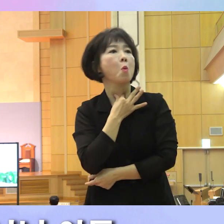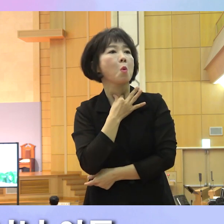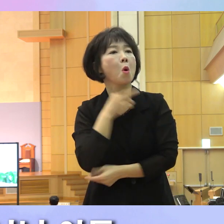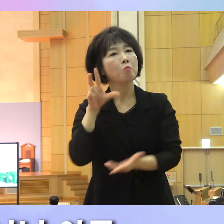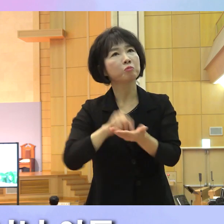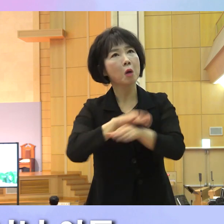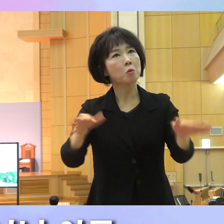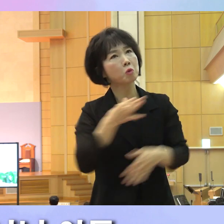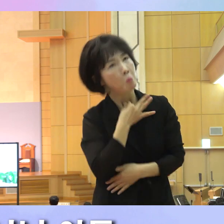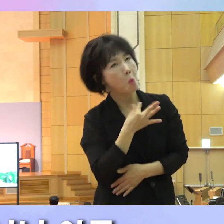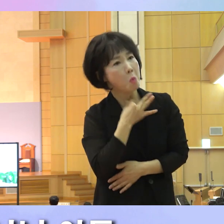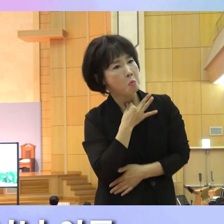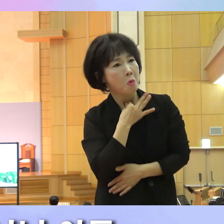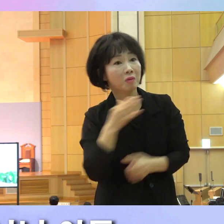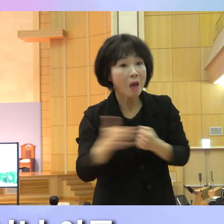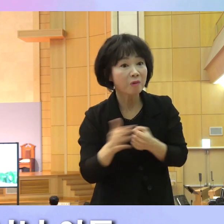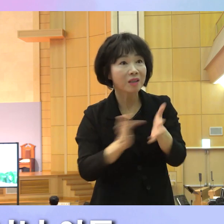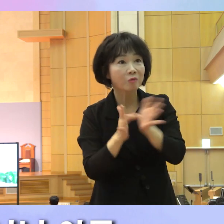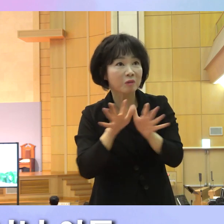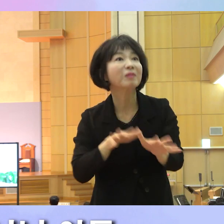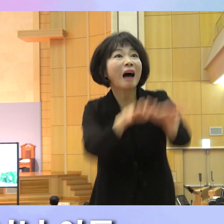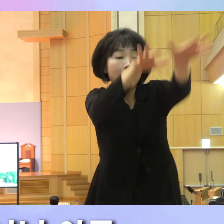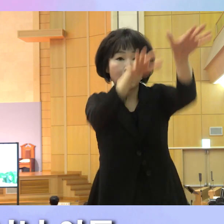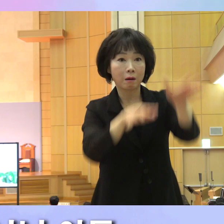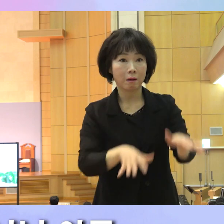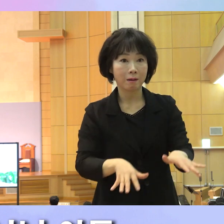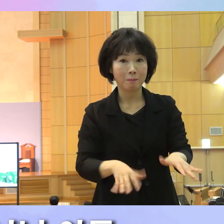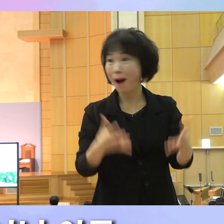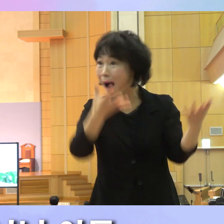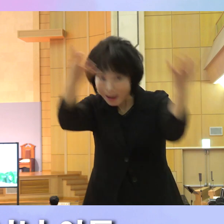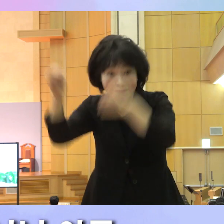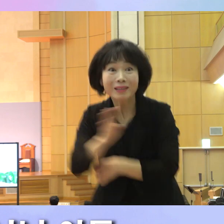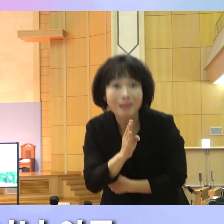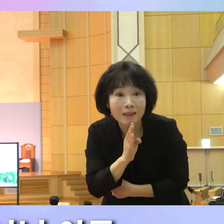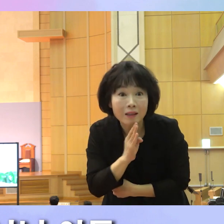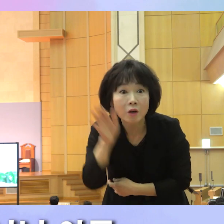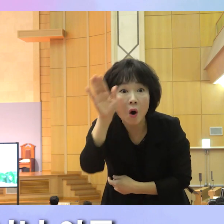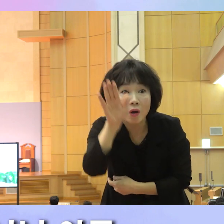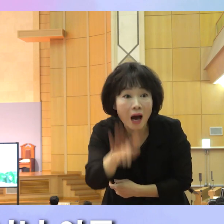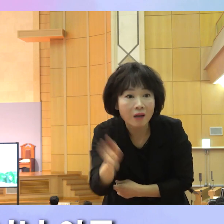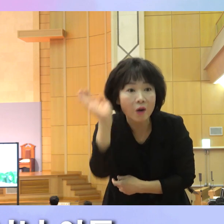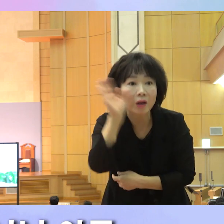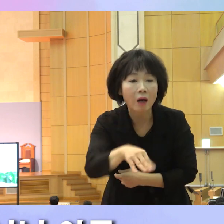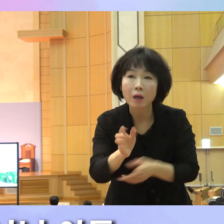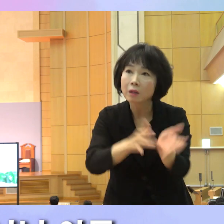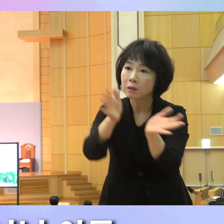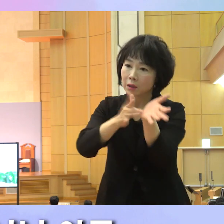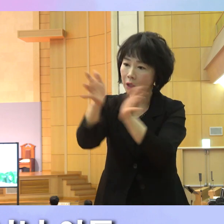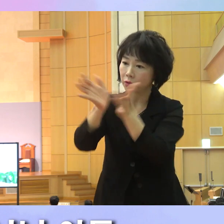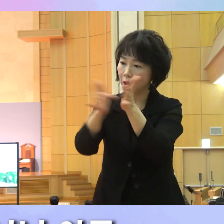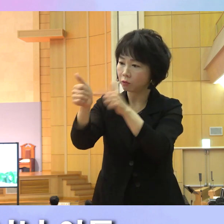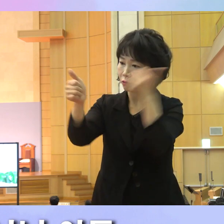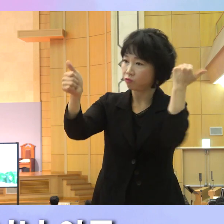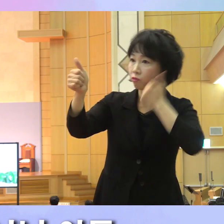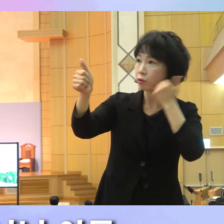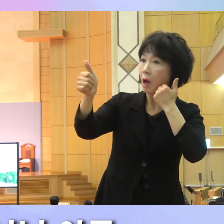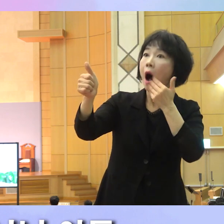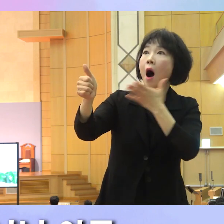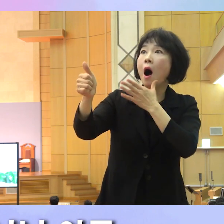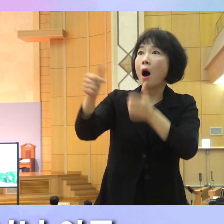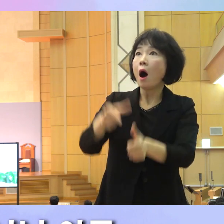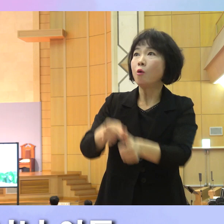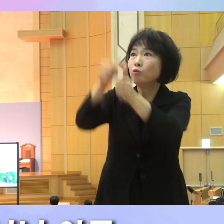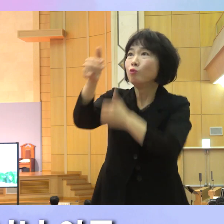위해서 온 것이지, 정말 예수님이 나의 구세주다, 내가 예수님 믿음으로 말미암아 나는 구원 받아야 되고 천국 가야 되고,